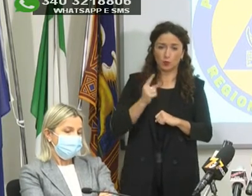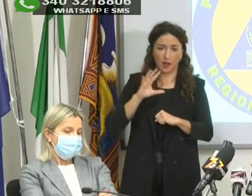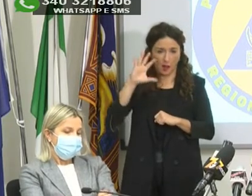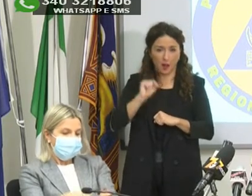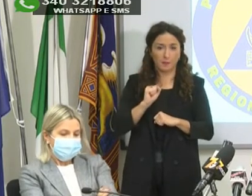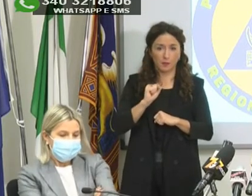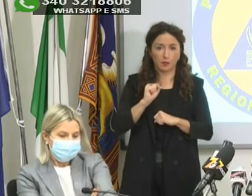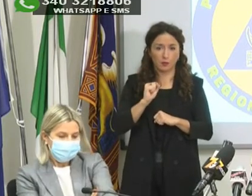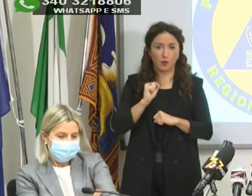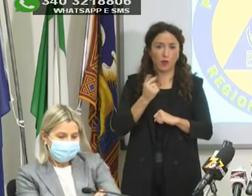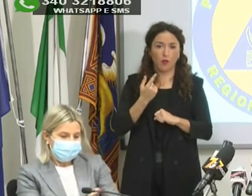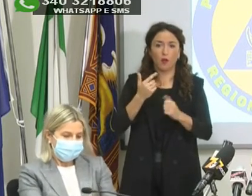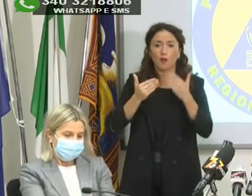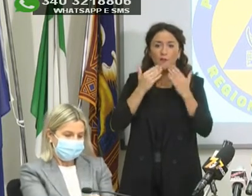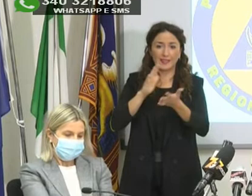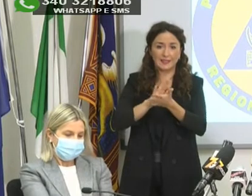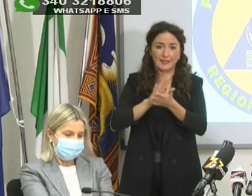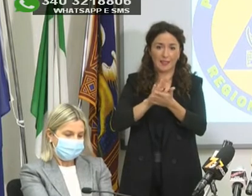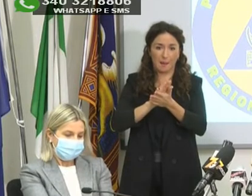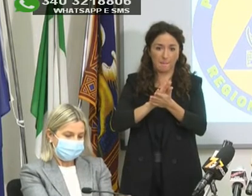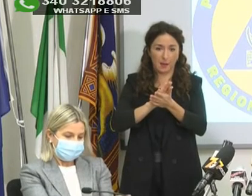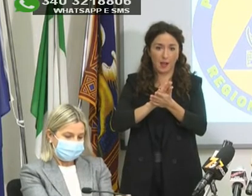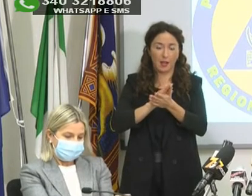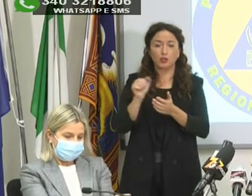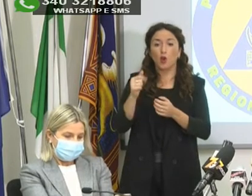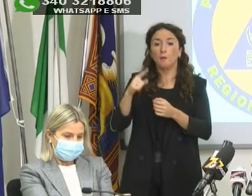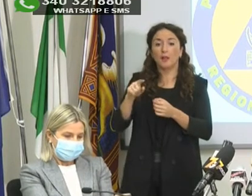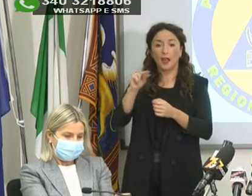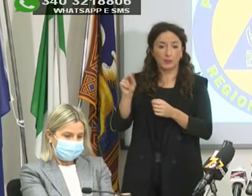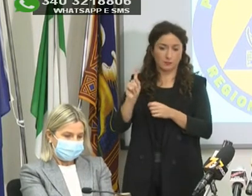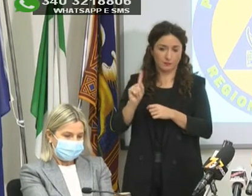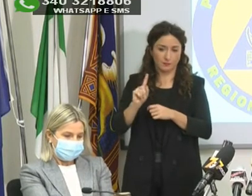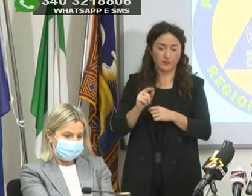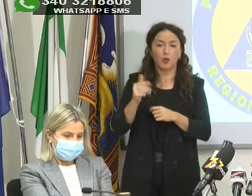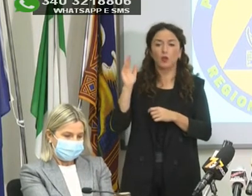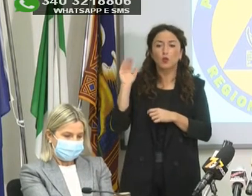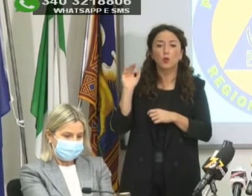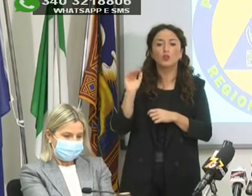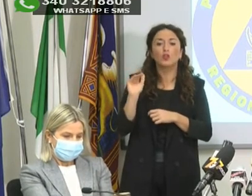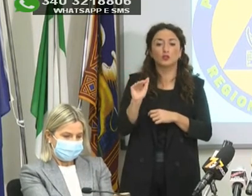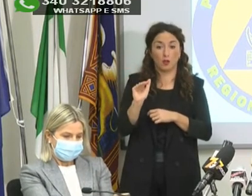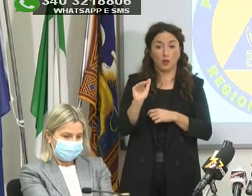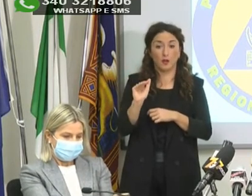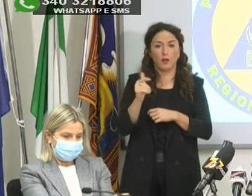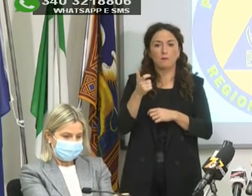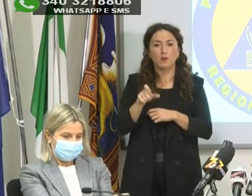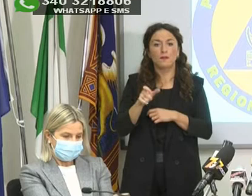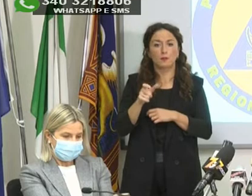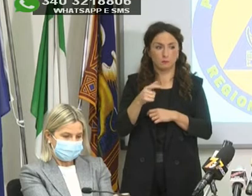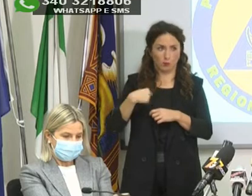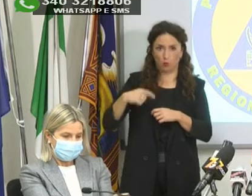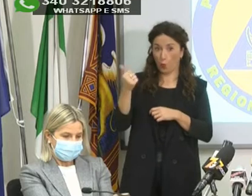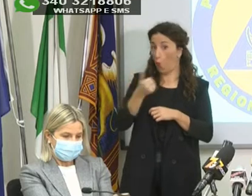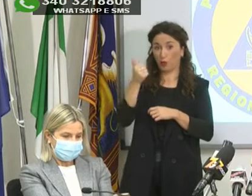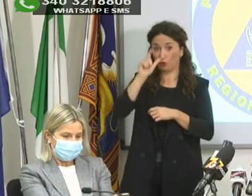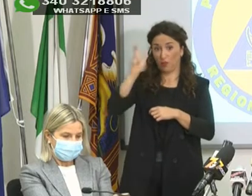che facciamo i punti stampa per le elezioni, non servono. Ma day by day, perché è giusto che il cittadino, siamo gli unici in Italia a